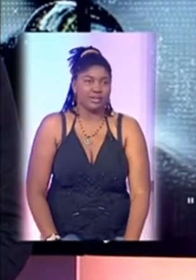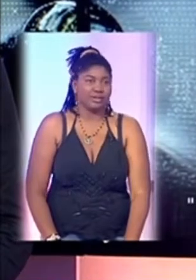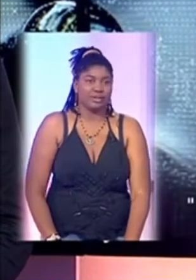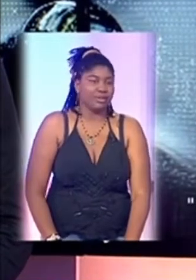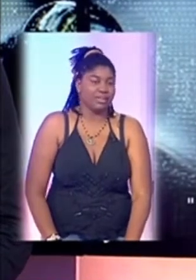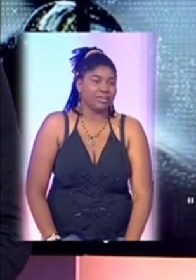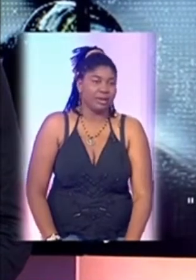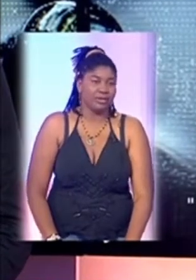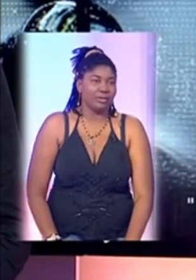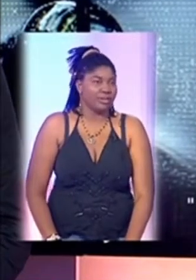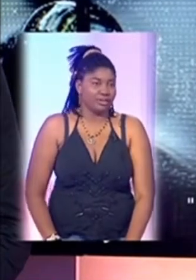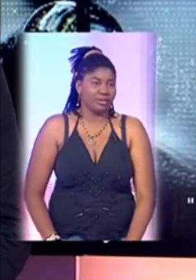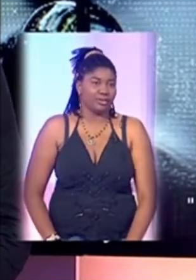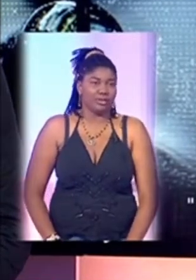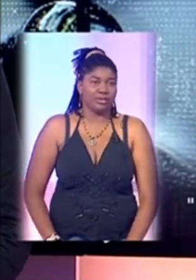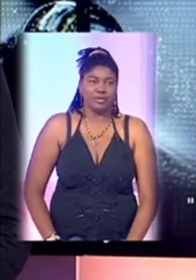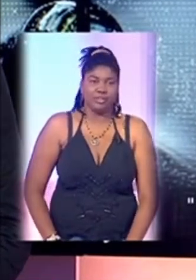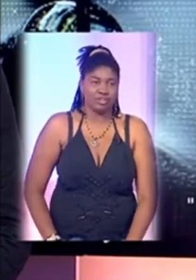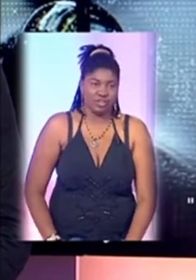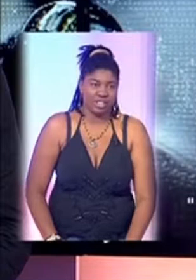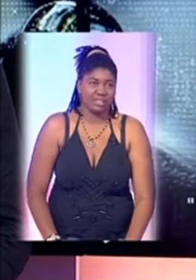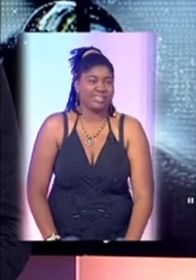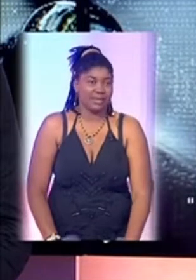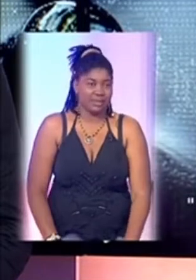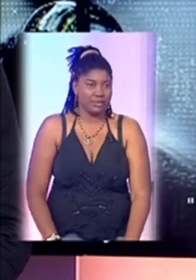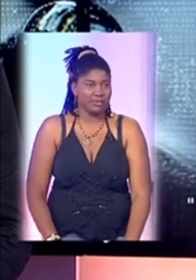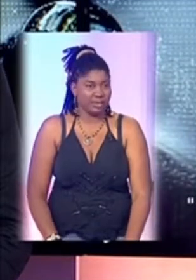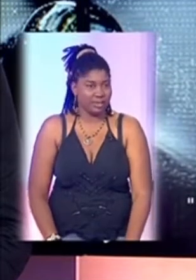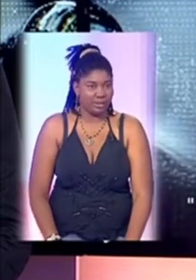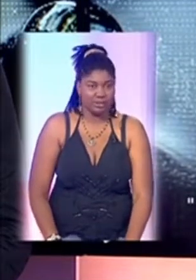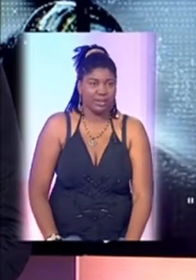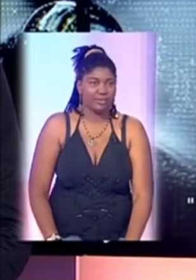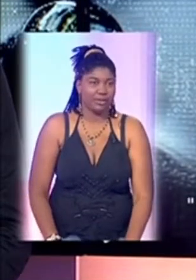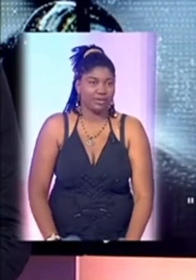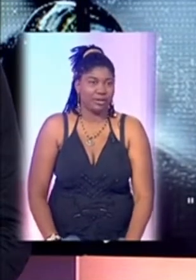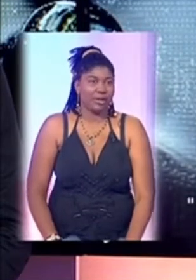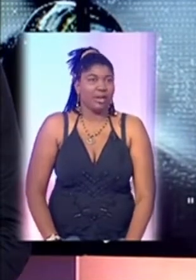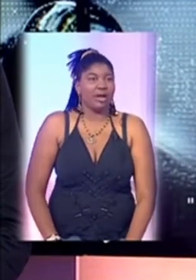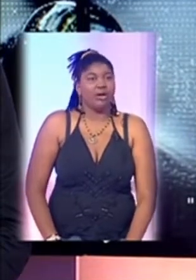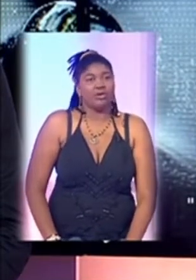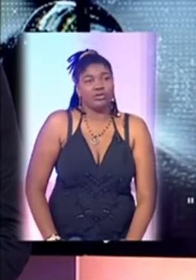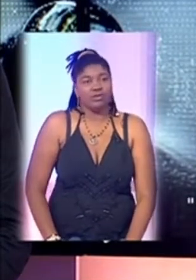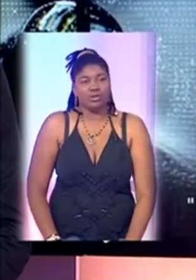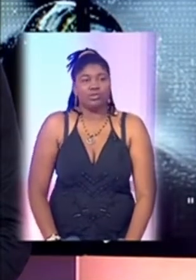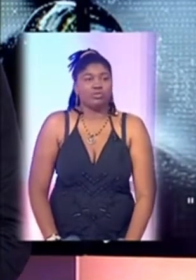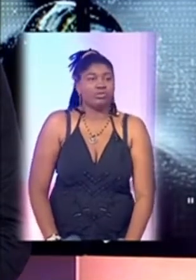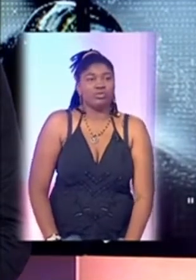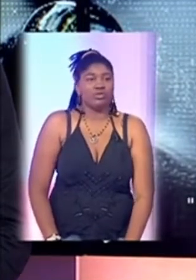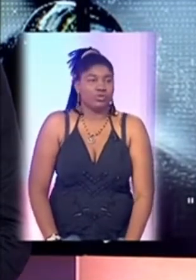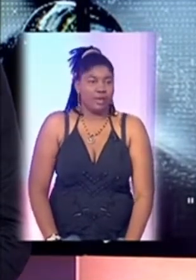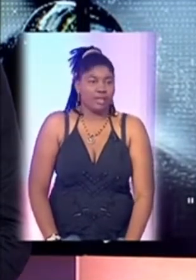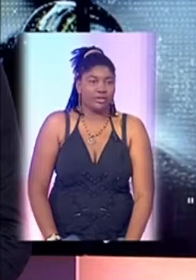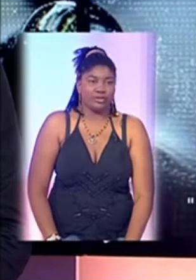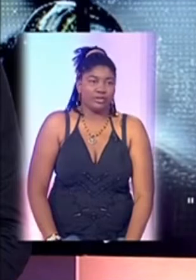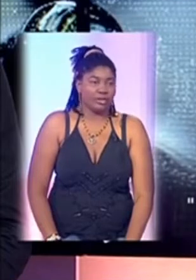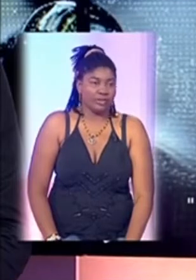étrangers, de pays différents, quand ils se rencontrent, ils peuvent échanger. C'est un petit peu difficile au départ, il faut faire un peu d'effort. Ensuite, au bout de